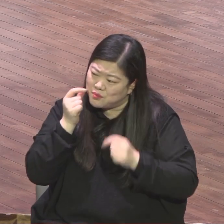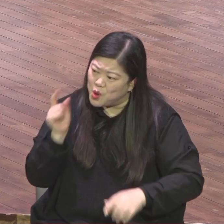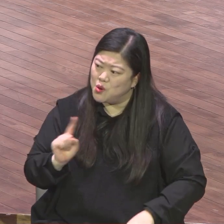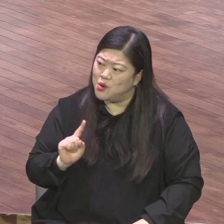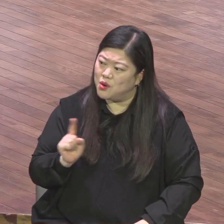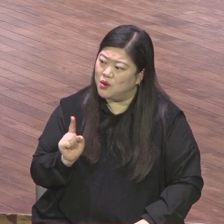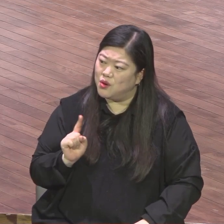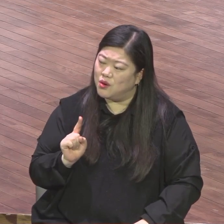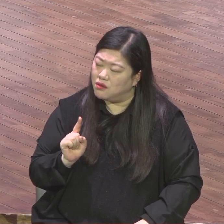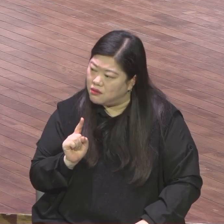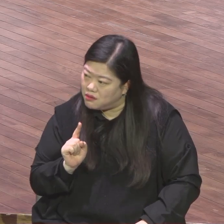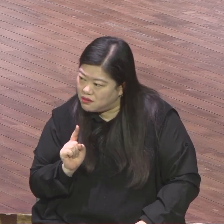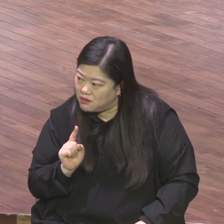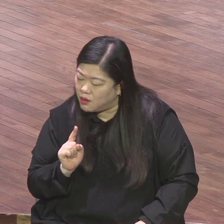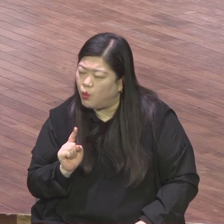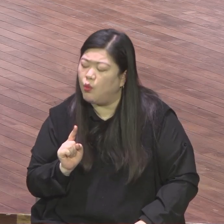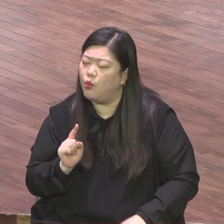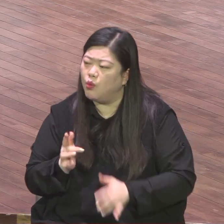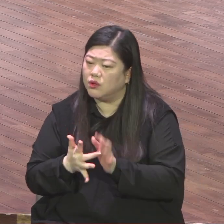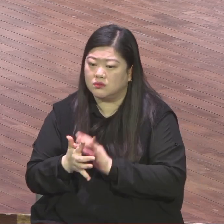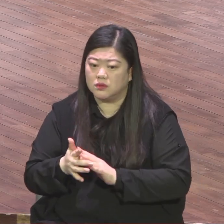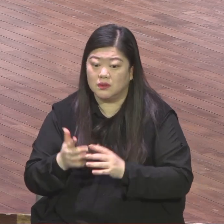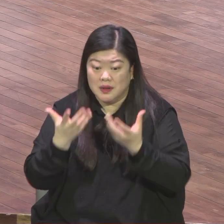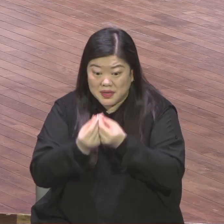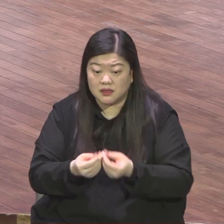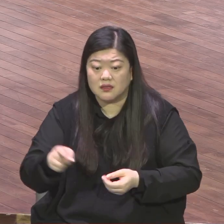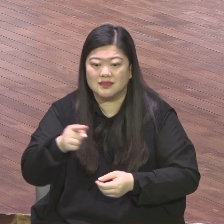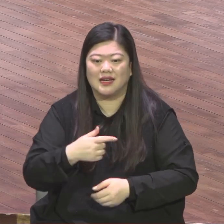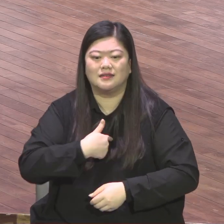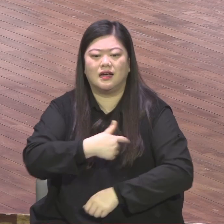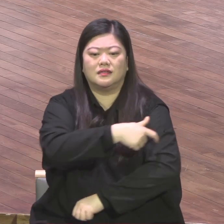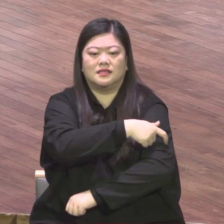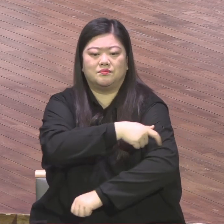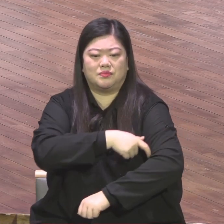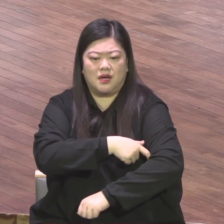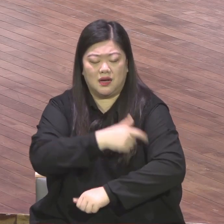반대로 늘 인상구성을 해보세요. 예수 믿는데.